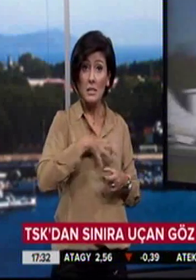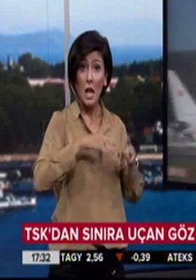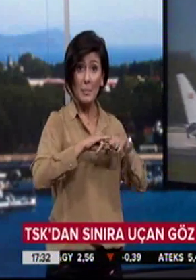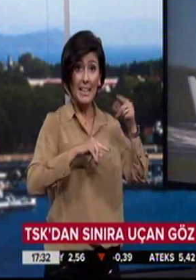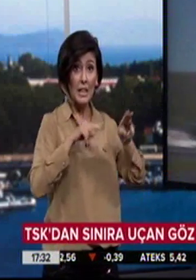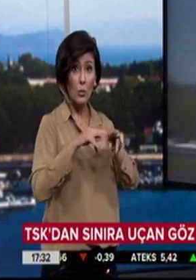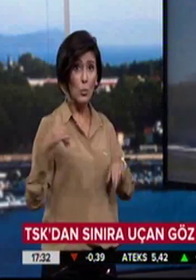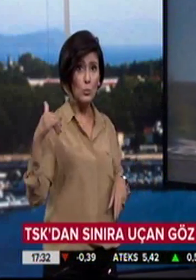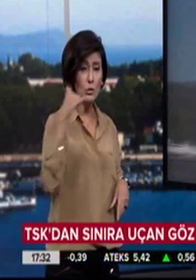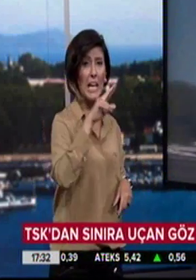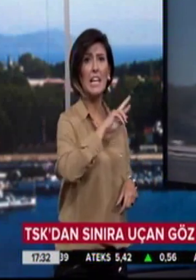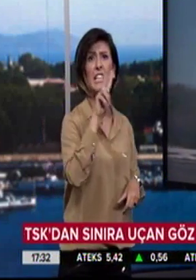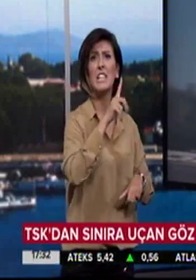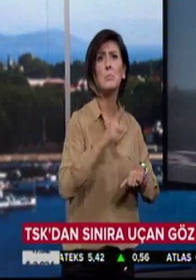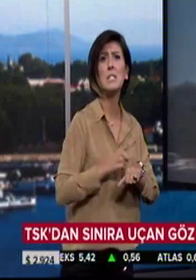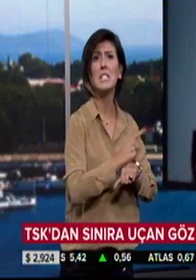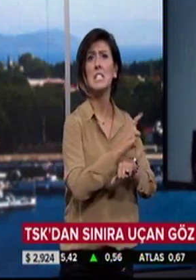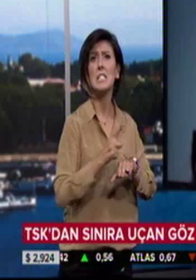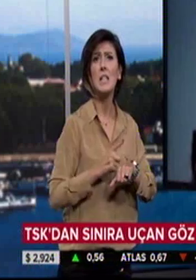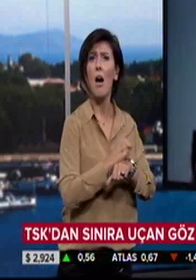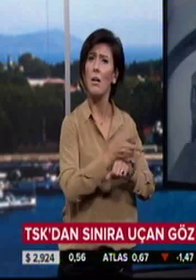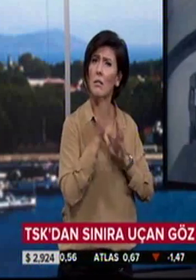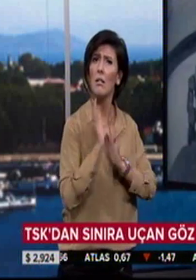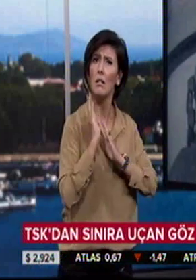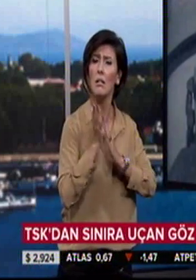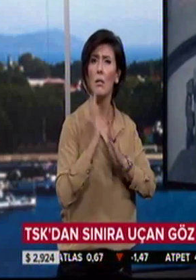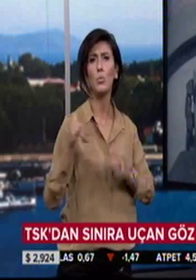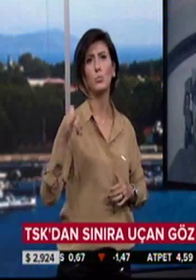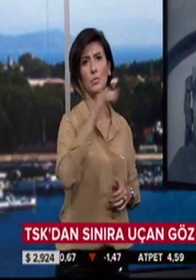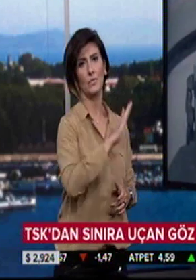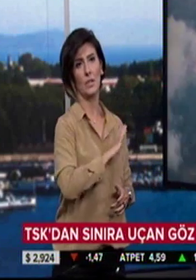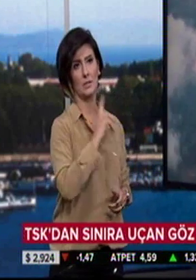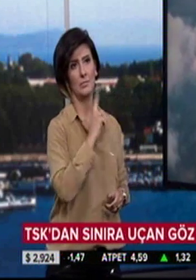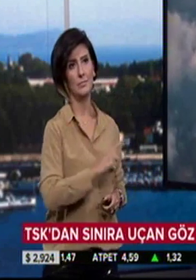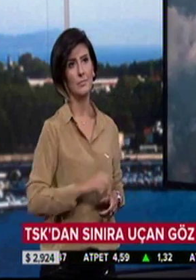HİK uçağı 20 saat aralıksız uçabiliyor.